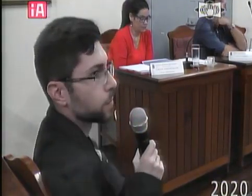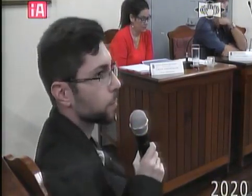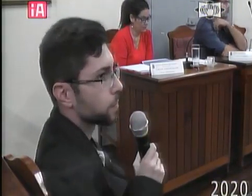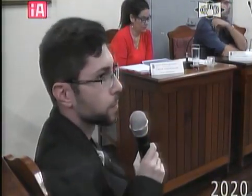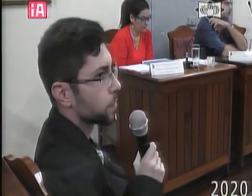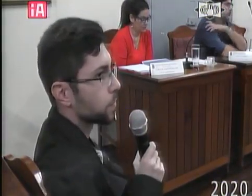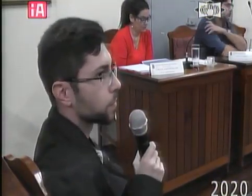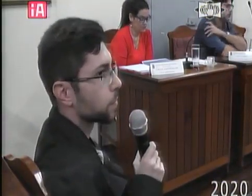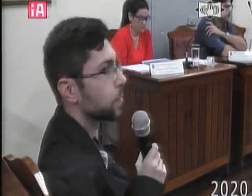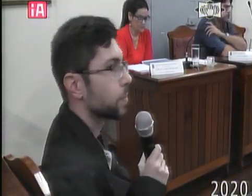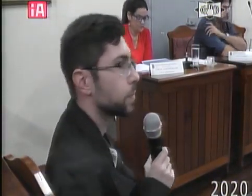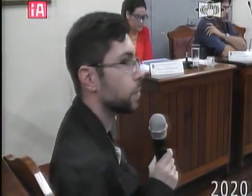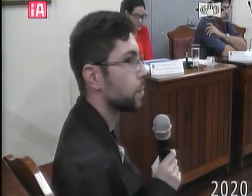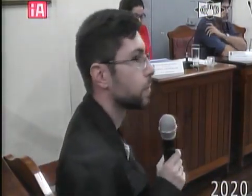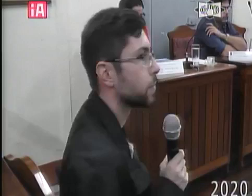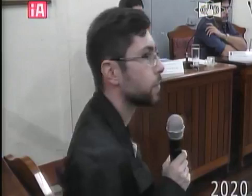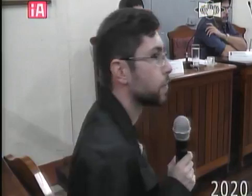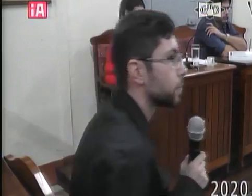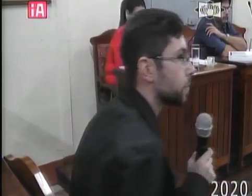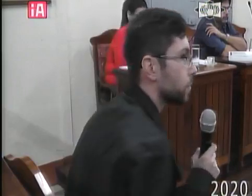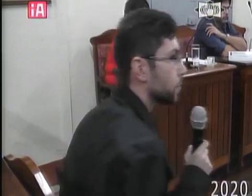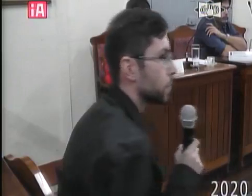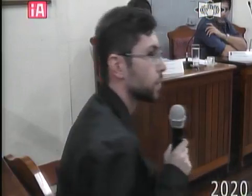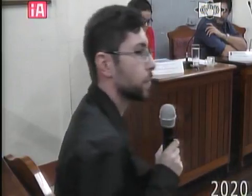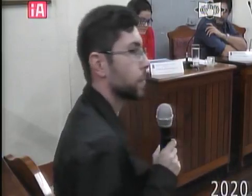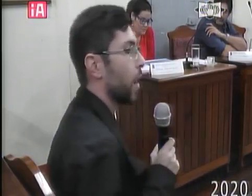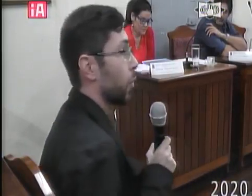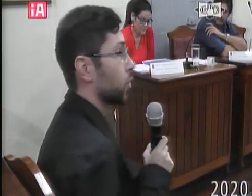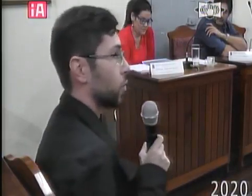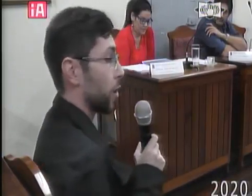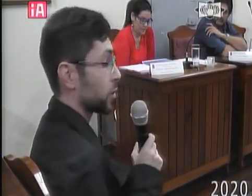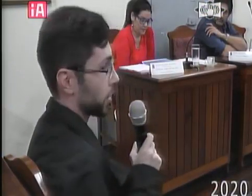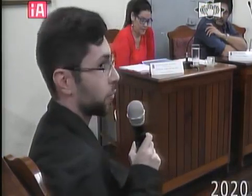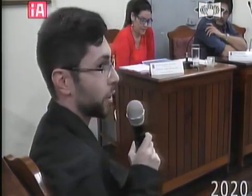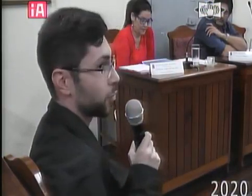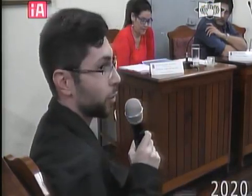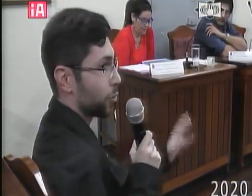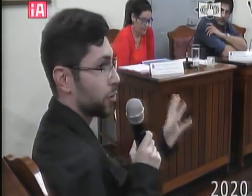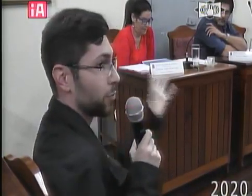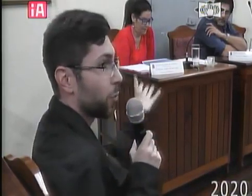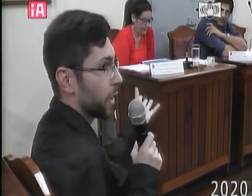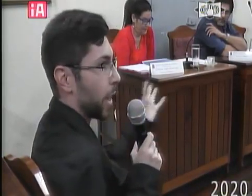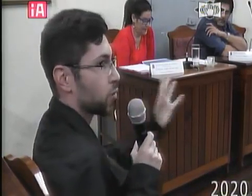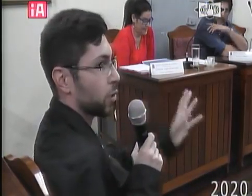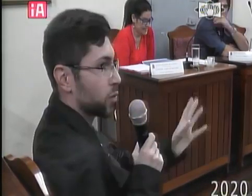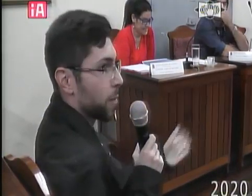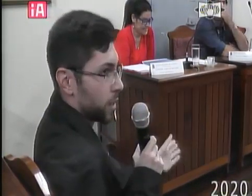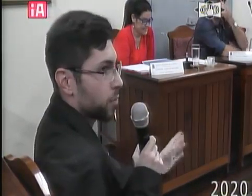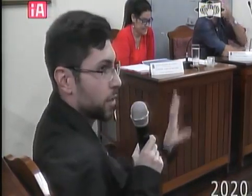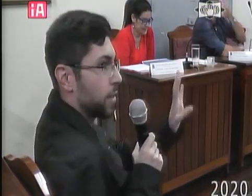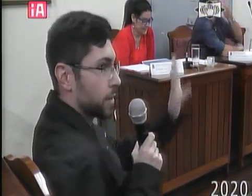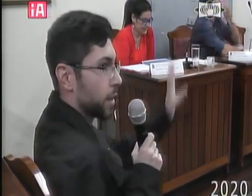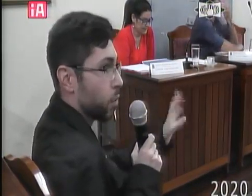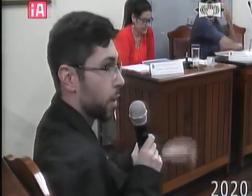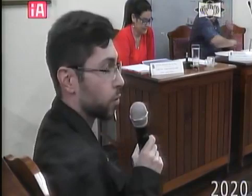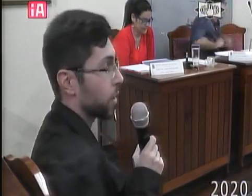definir. Já vão cobrar sem o estudo autorial? Isso é feito, inclusive publicado, só não